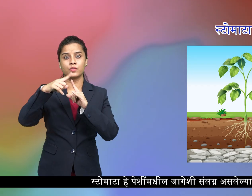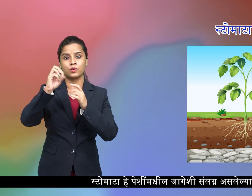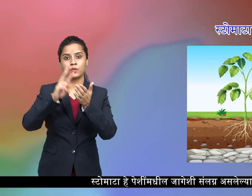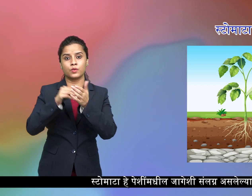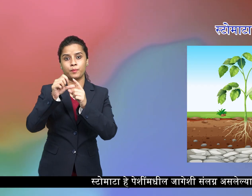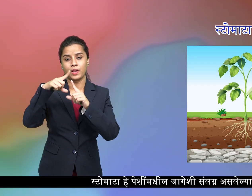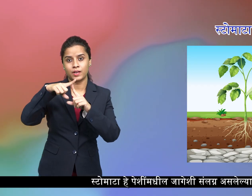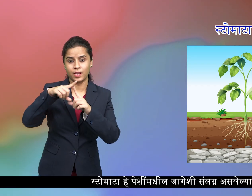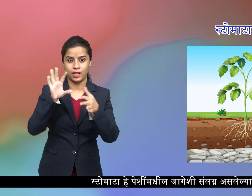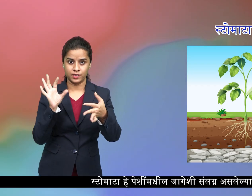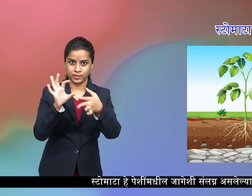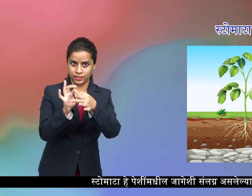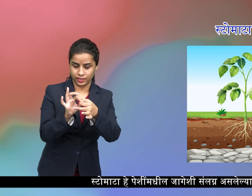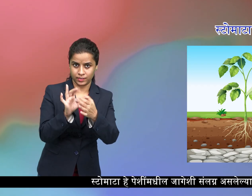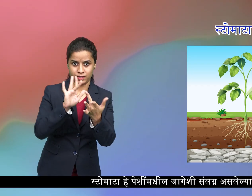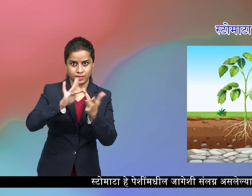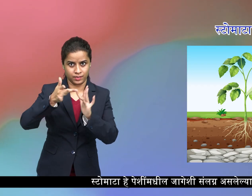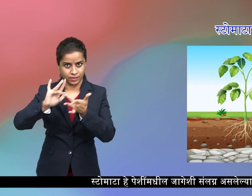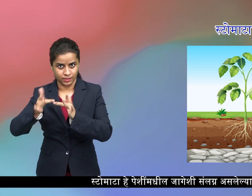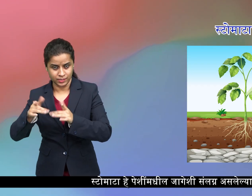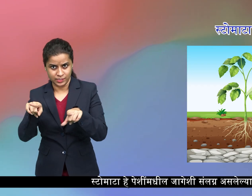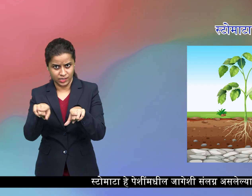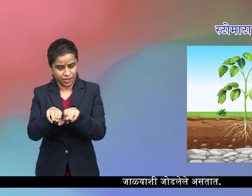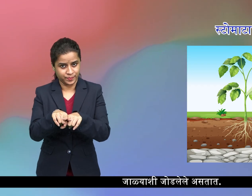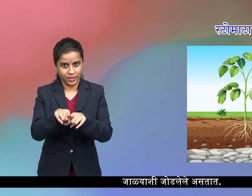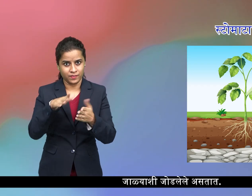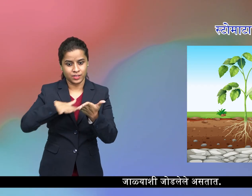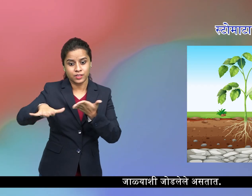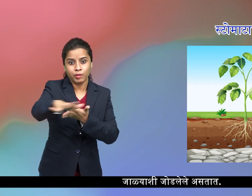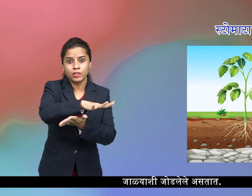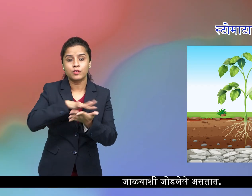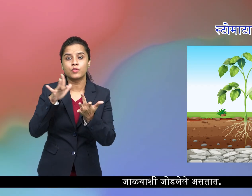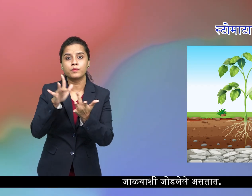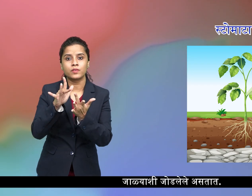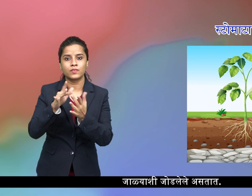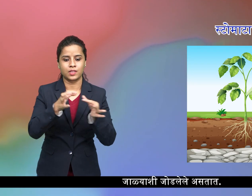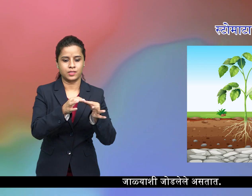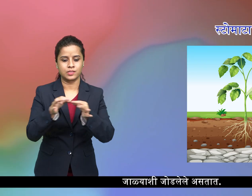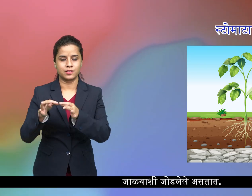स्टोमॅटा हे पेशीमधील जागेशी संलग्न असलेल्या जाळ्याशी जोडलेले असतात.